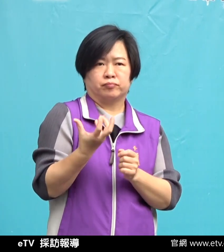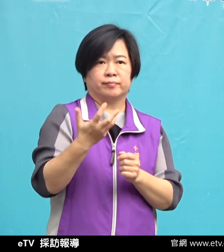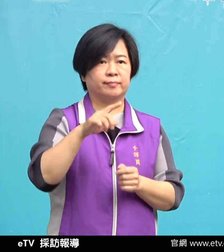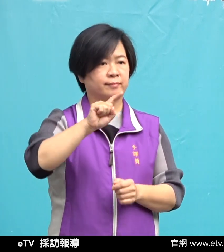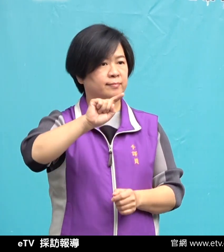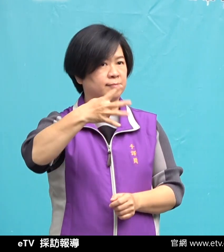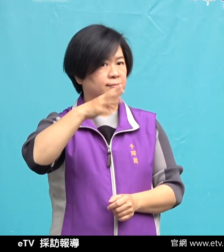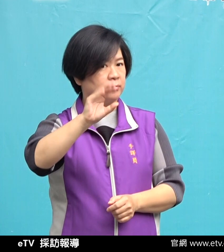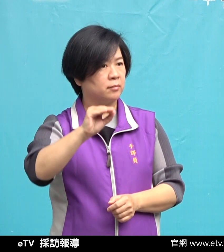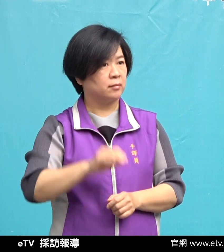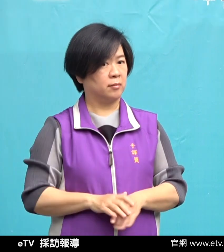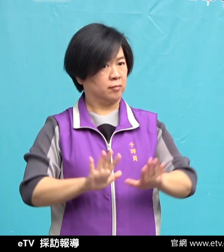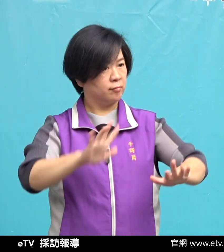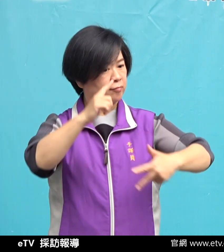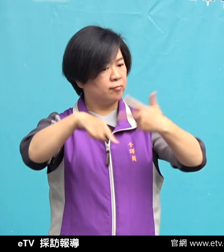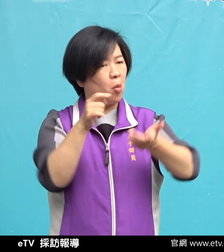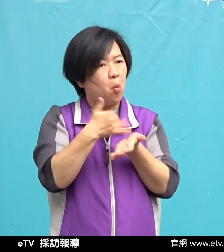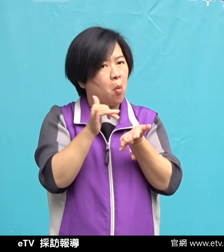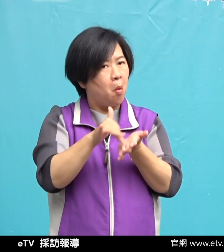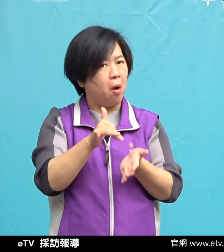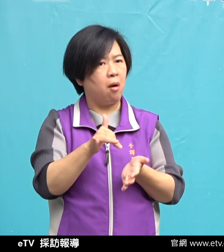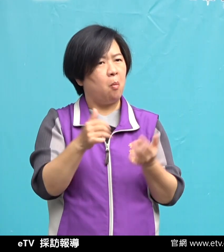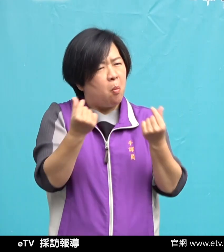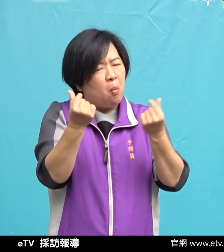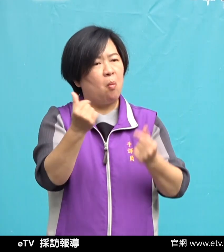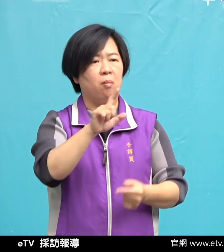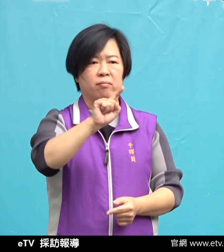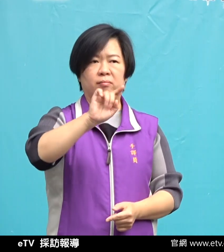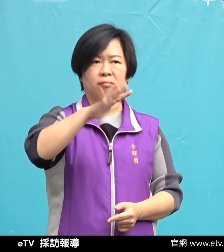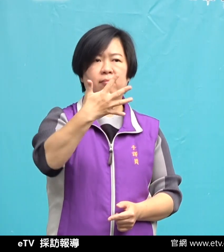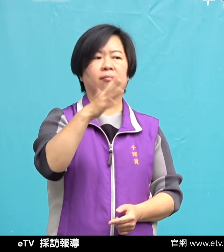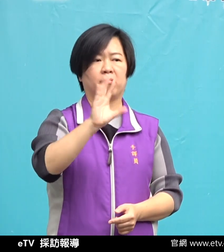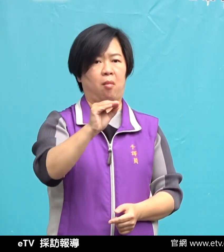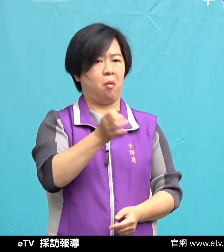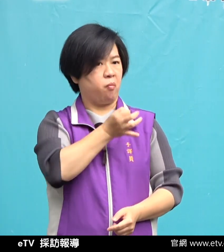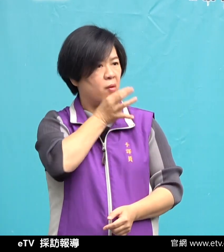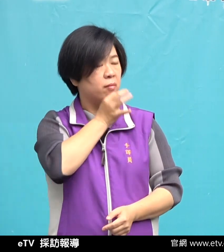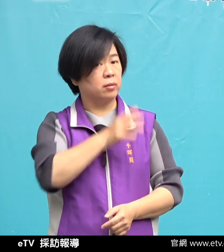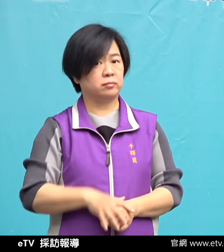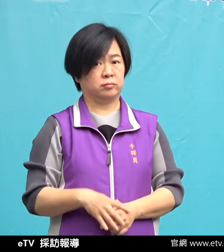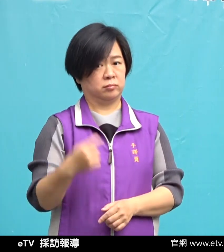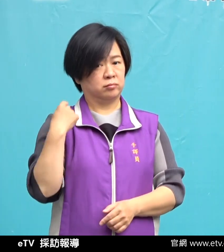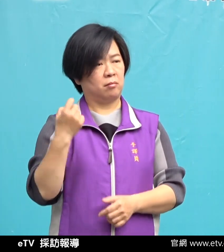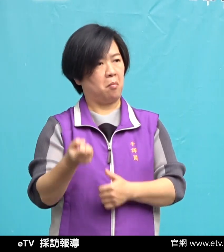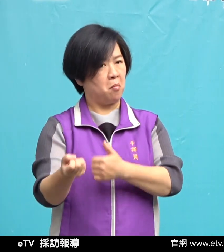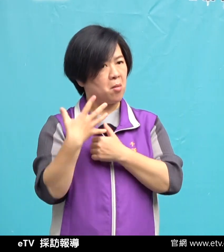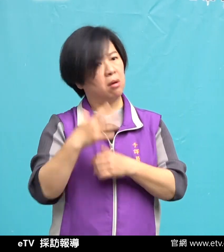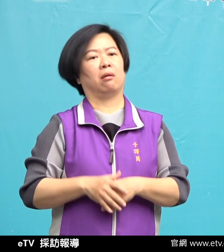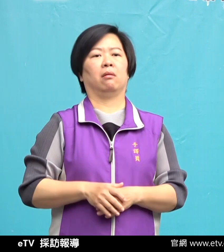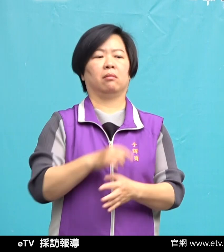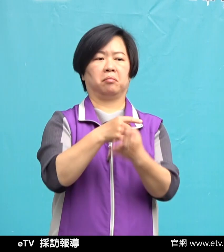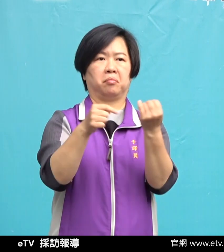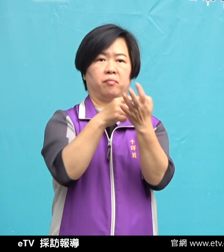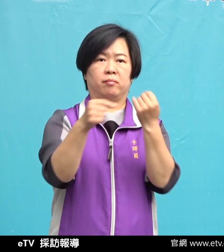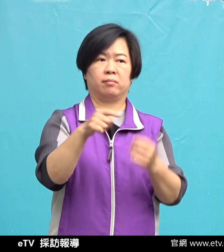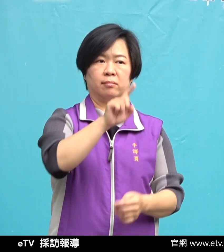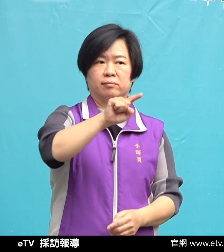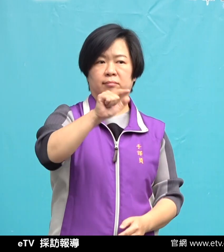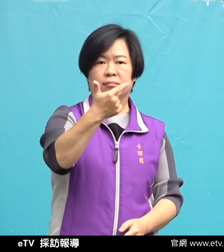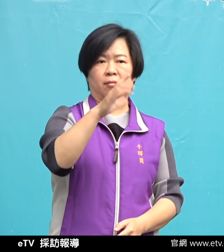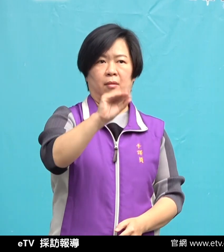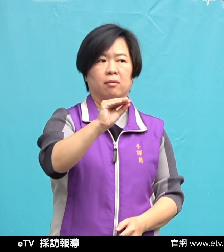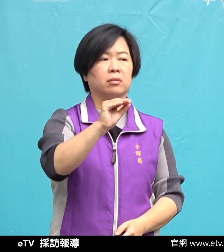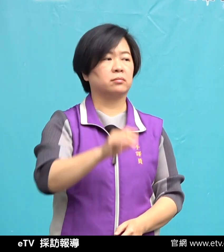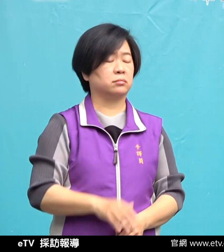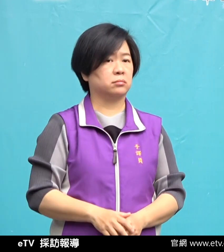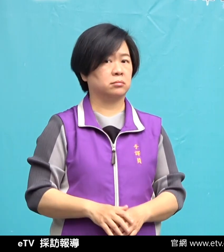拜好像有1500多万，甚至在昨天好像有达到1600多万，但